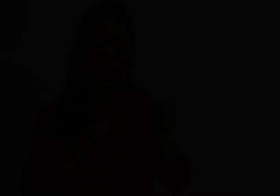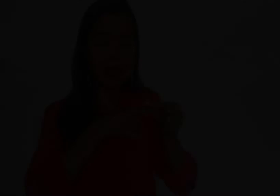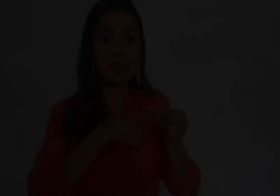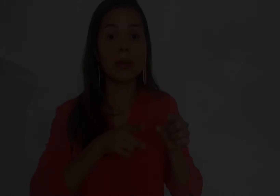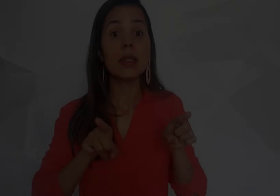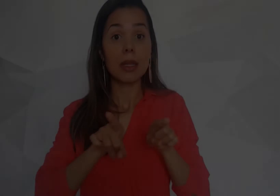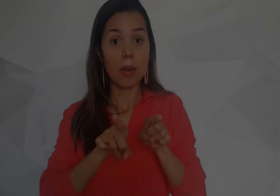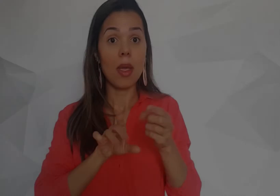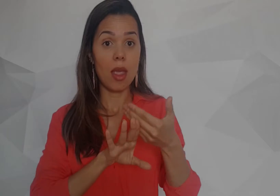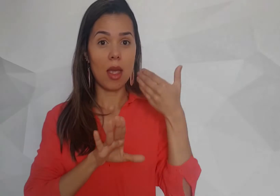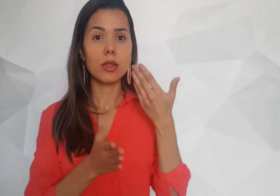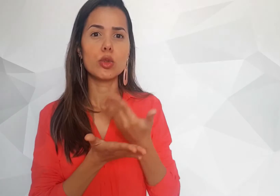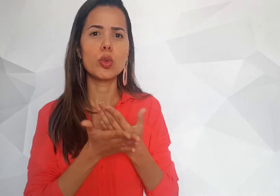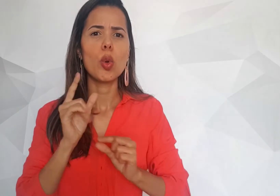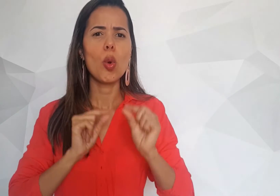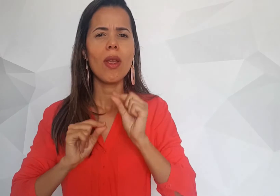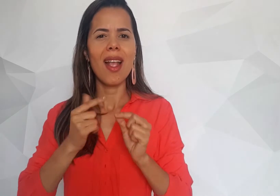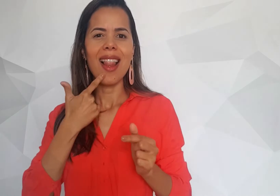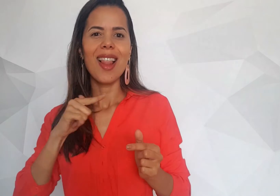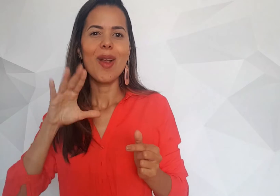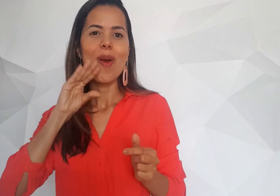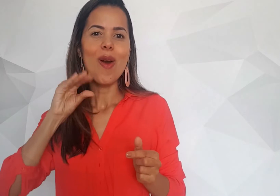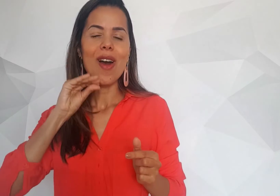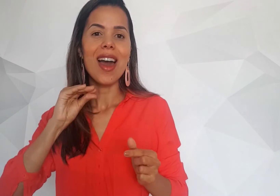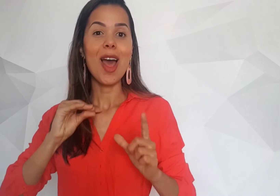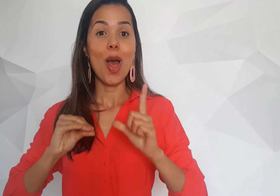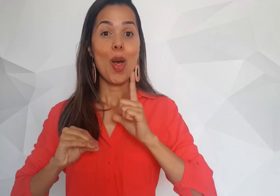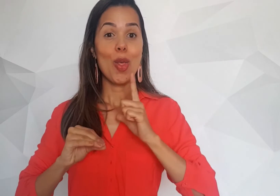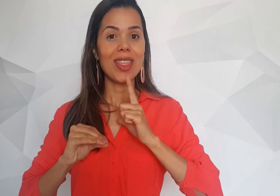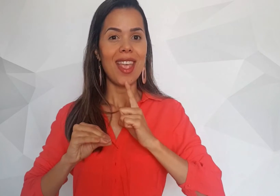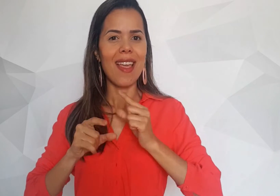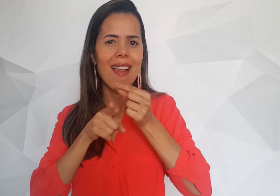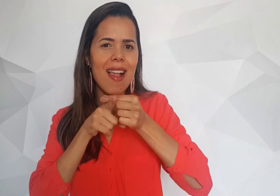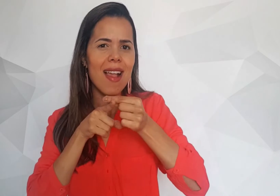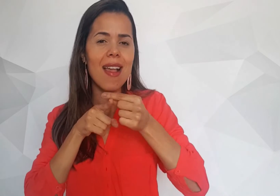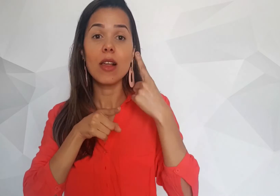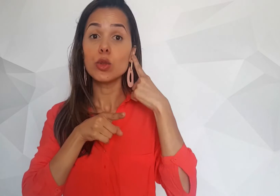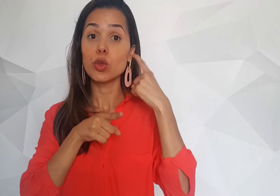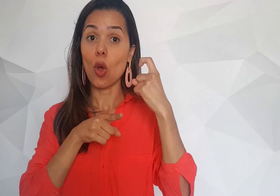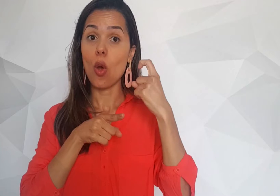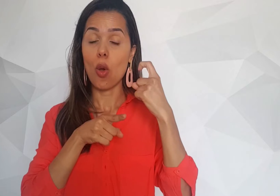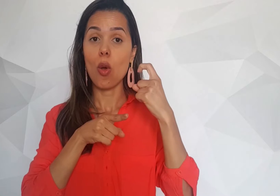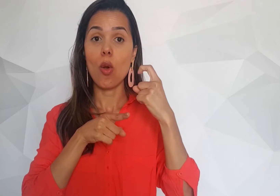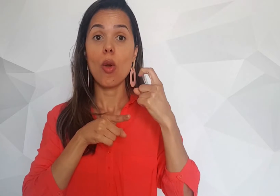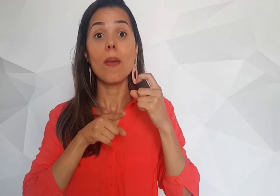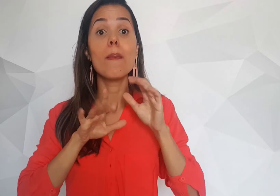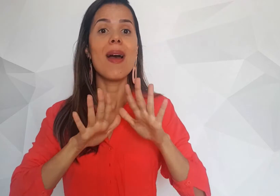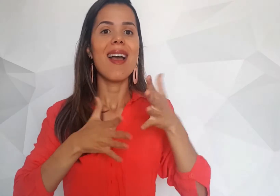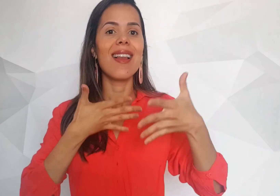Vimos também na primeira aula que as línguas orais elas são produzidas a partir de unidades de som. As línguas de sinais, então,